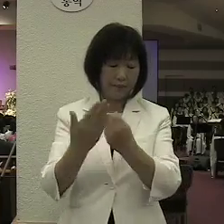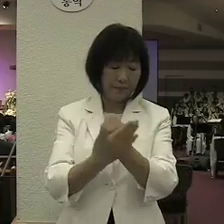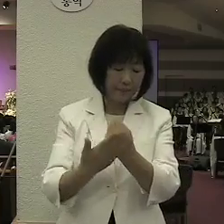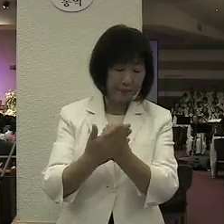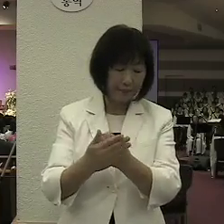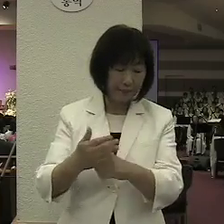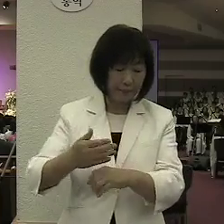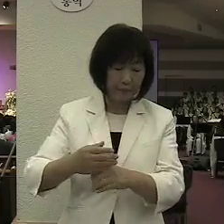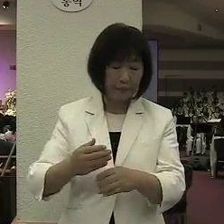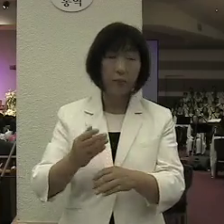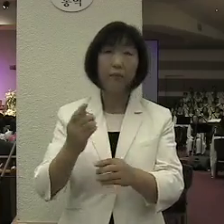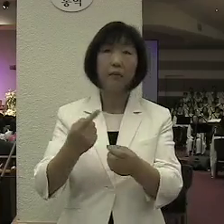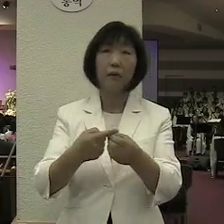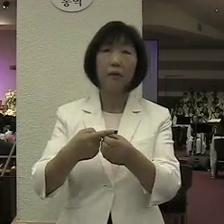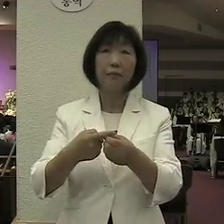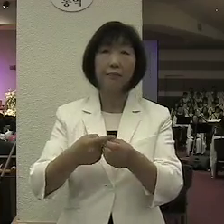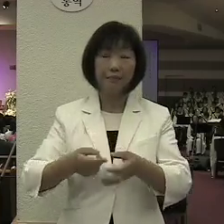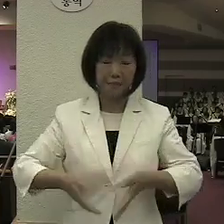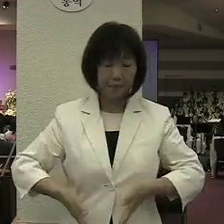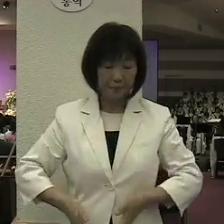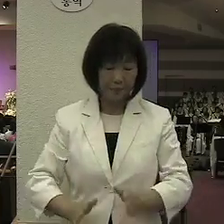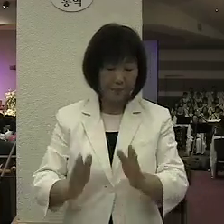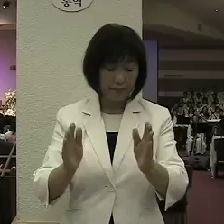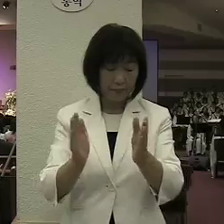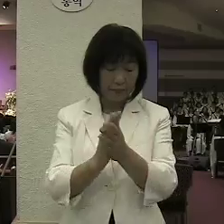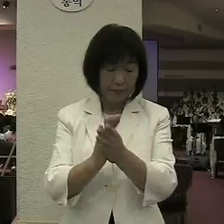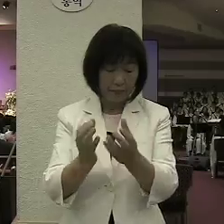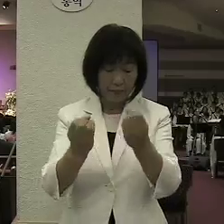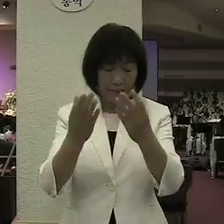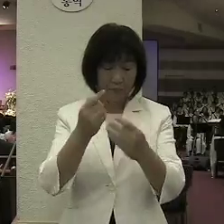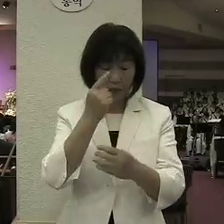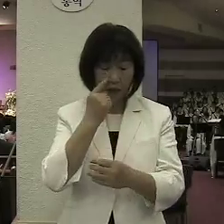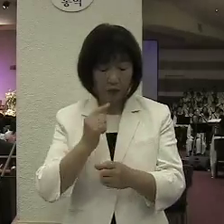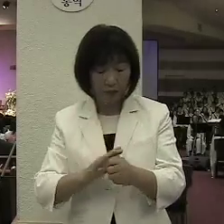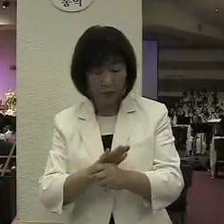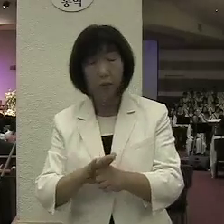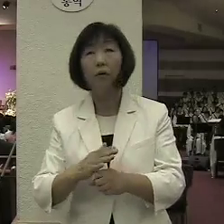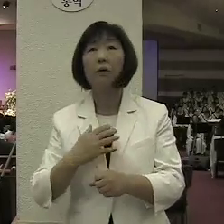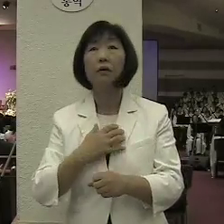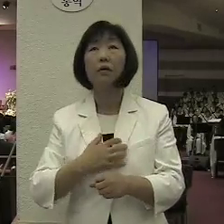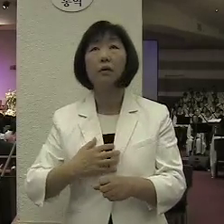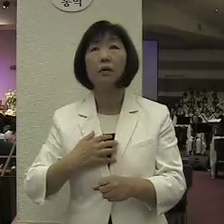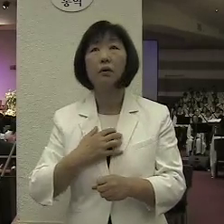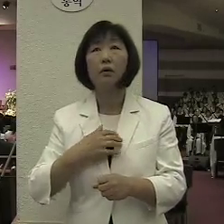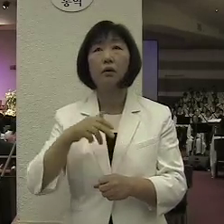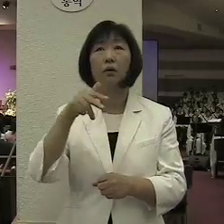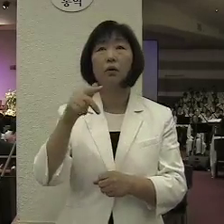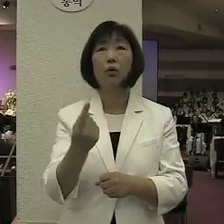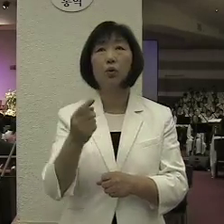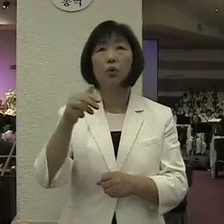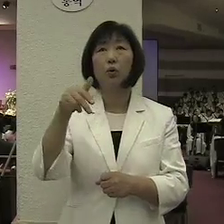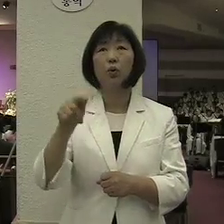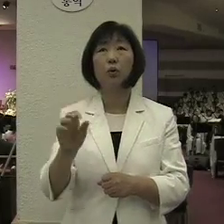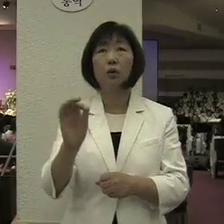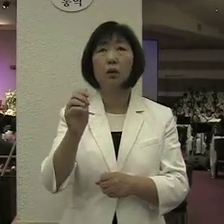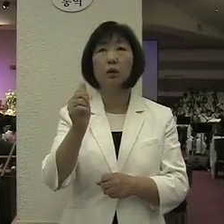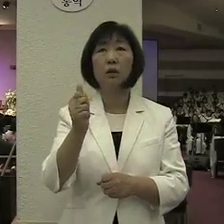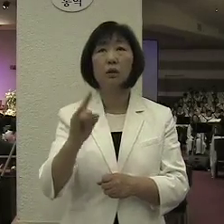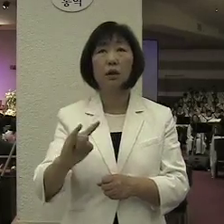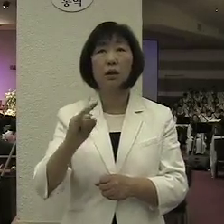인디안 선교 1일 단기 선교 훈련이 있습니다. 많은 신청하신 분들 참여해 주시고 또 관심 있으신 분들 참여해 주시기